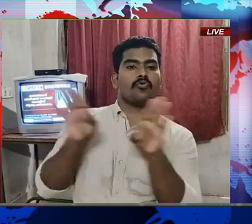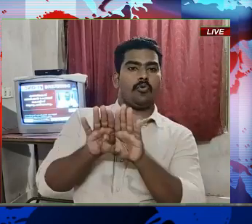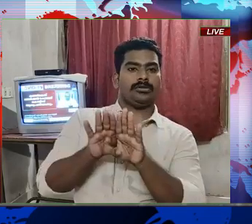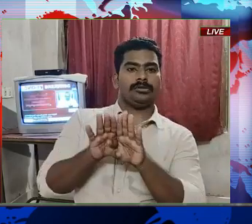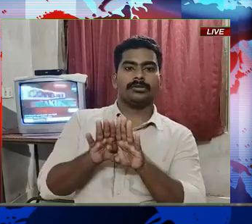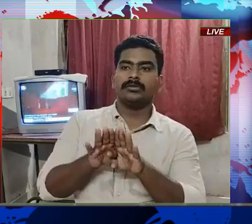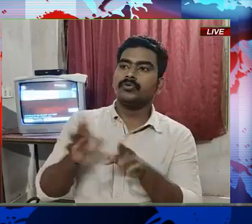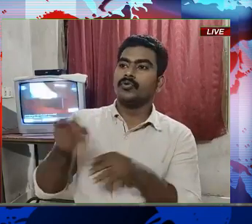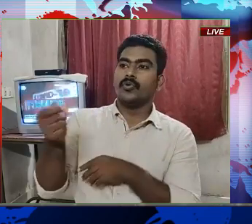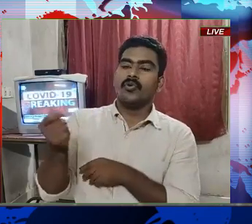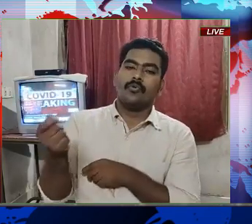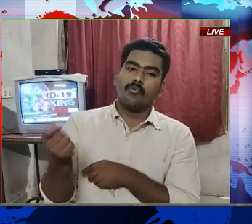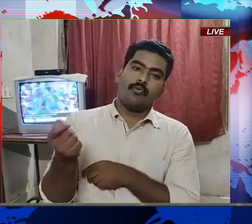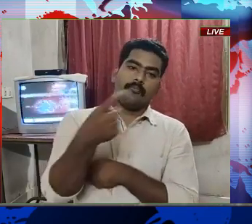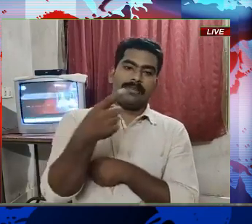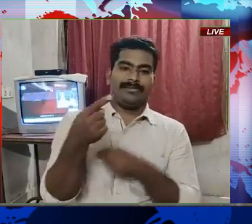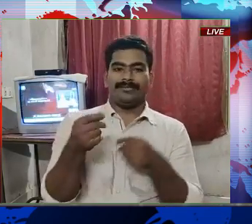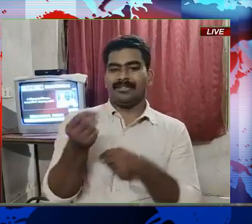അഭ്യർത്ഥന മാനിച്ച്